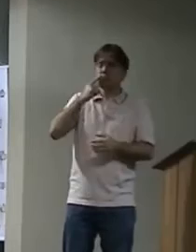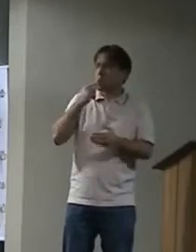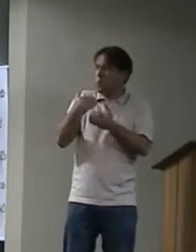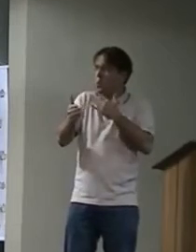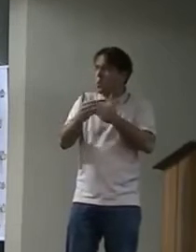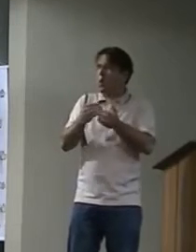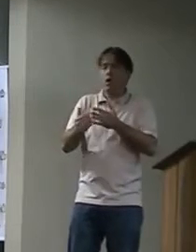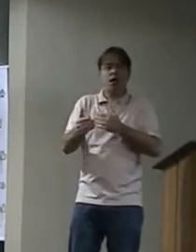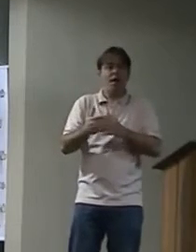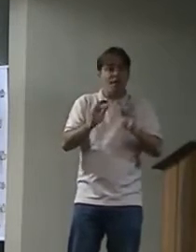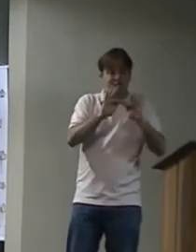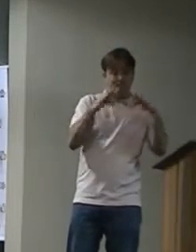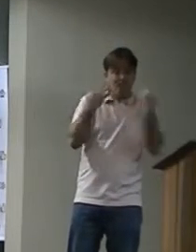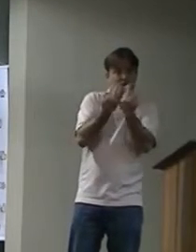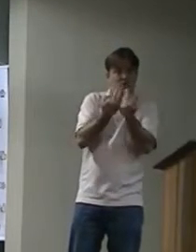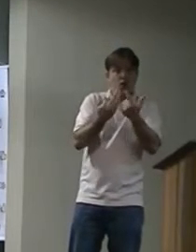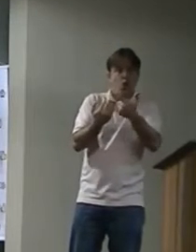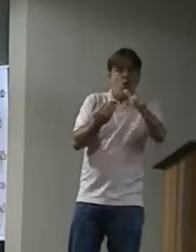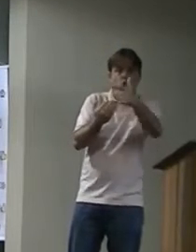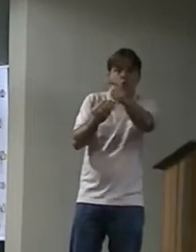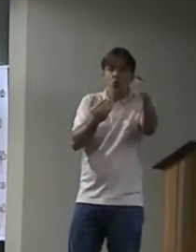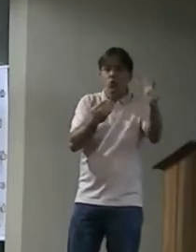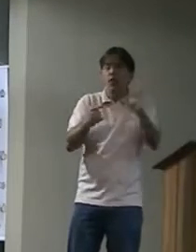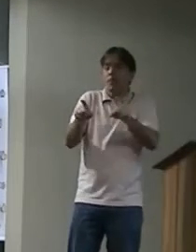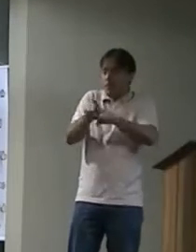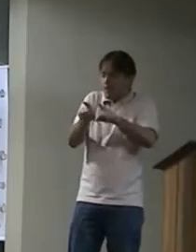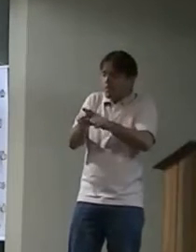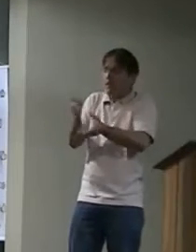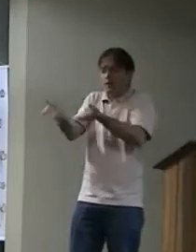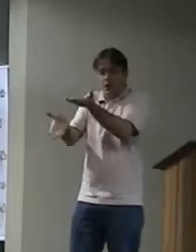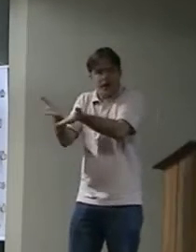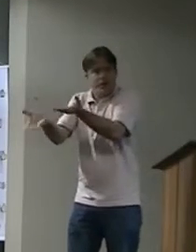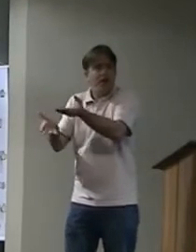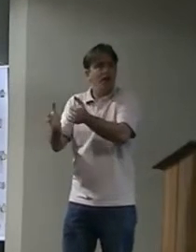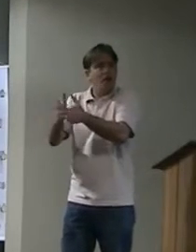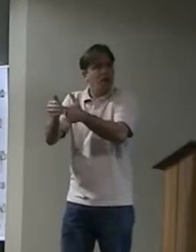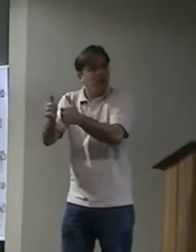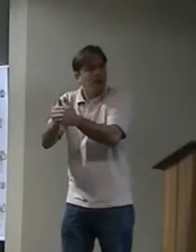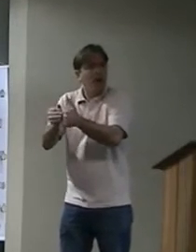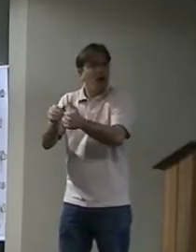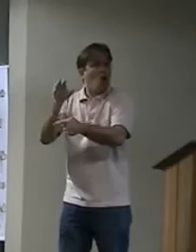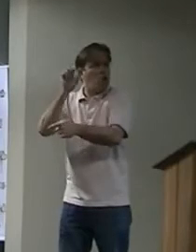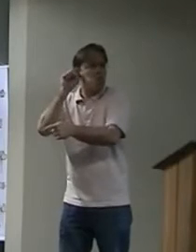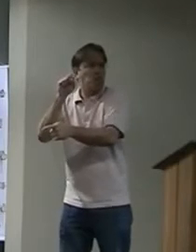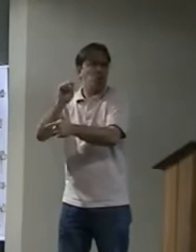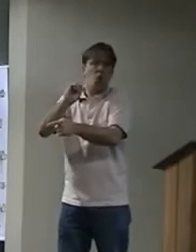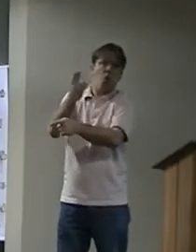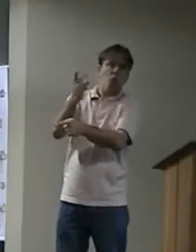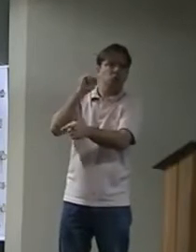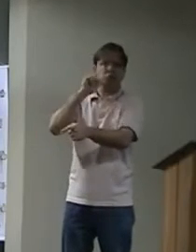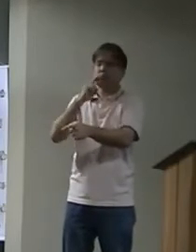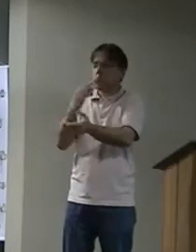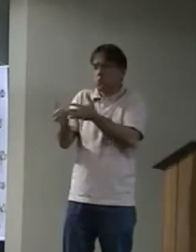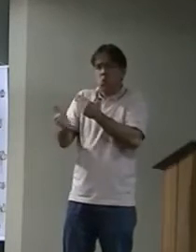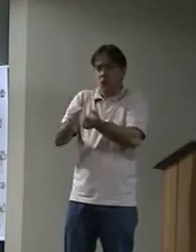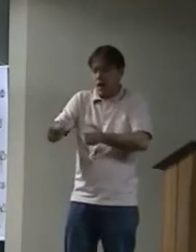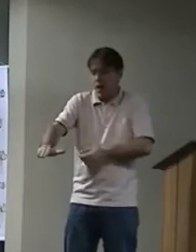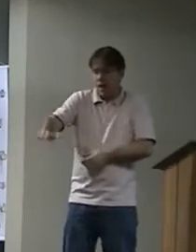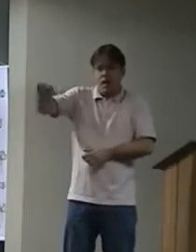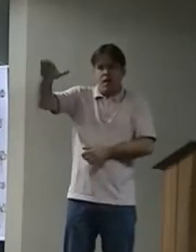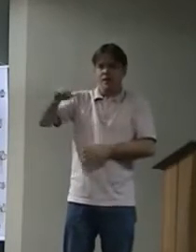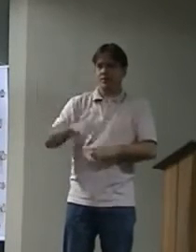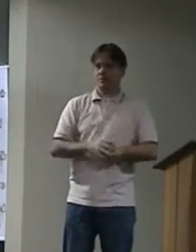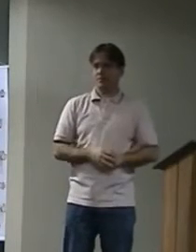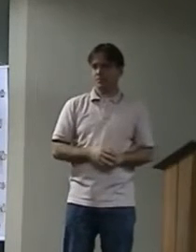todas as demais pessoas da família vão tratar também igual. Não vai ter aquele trabalho da preferência,